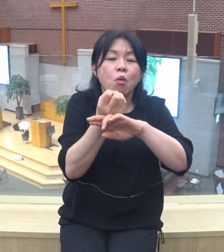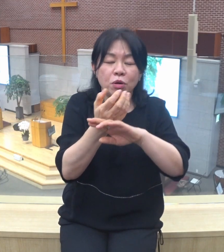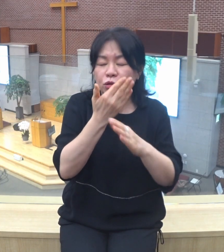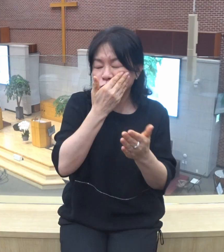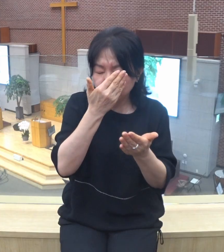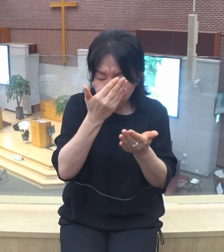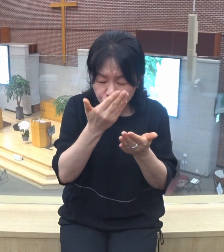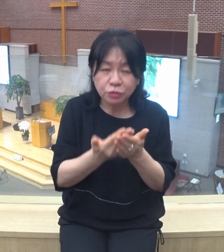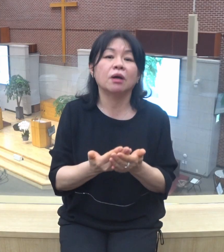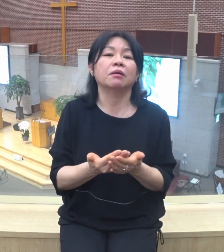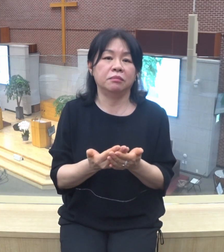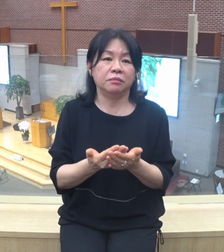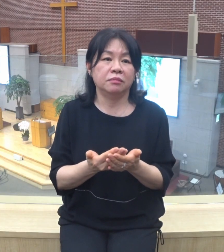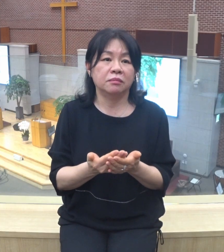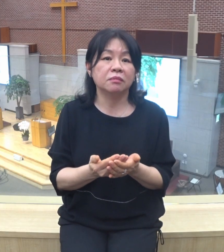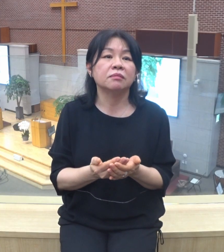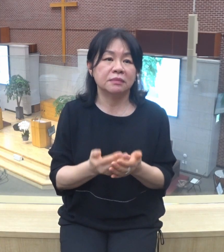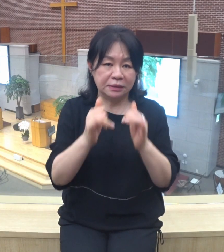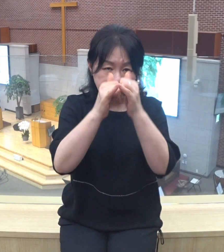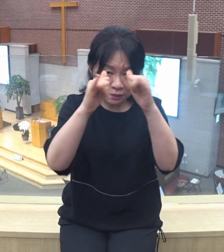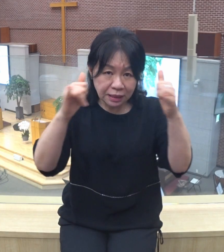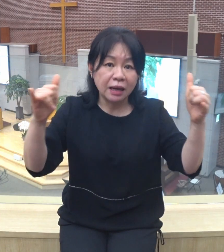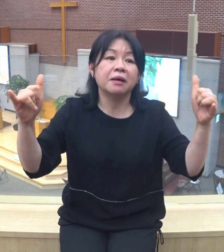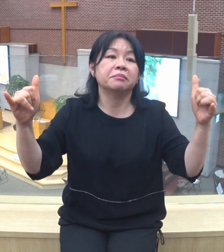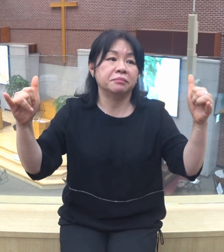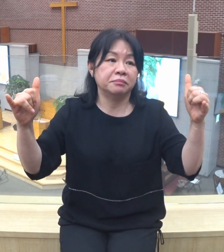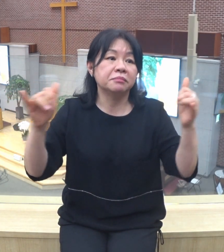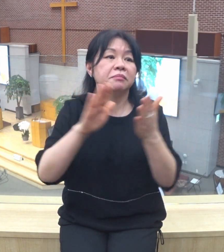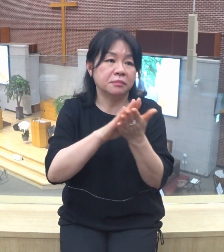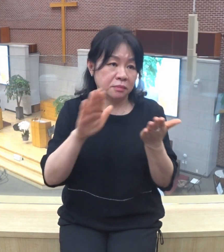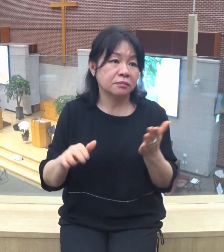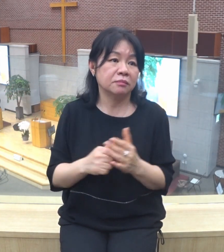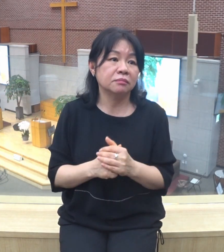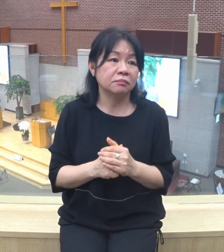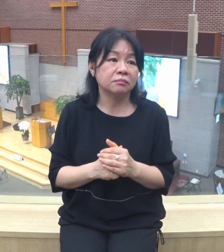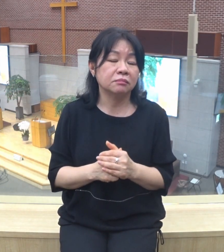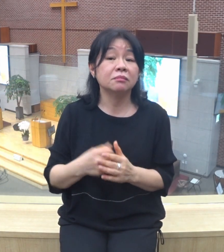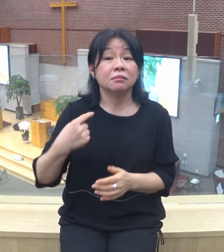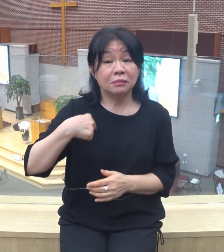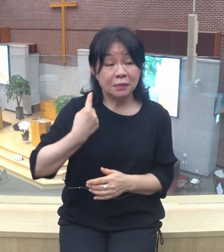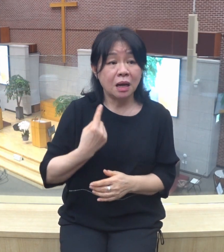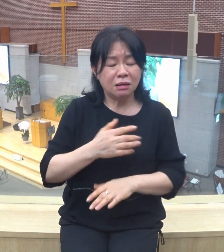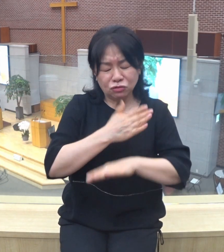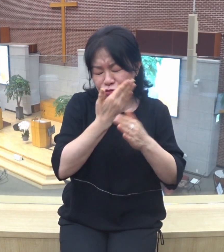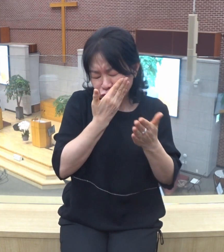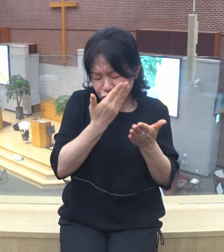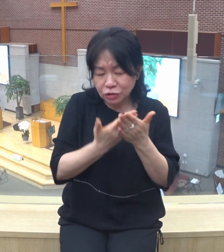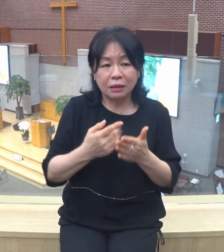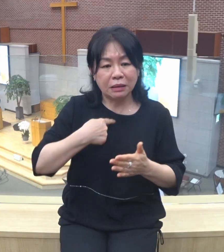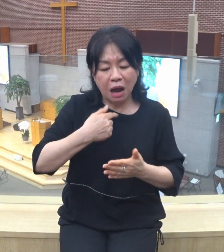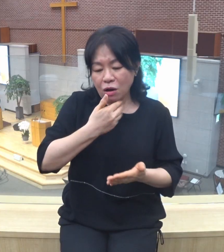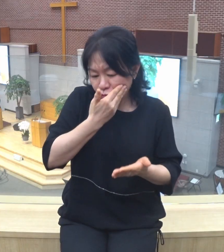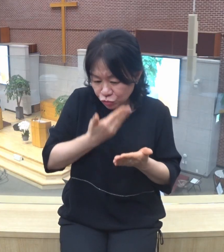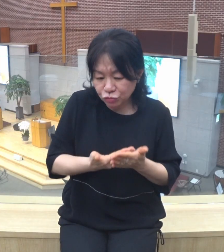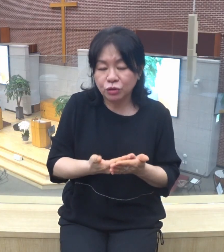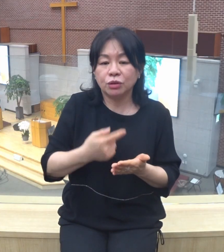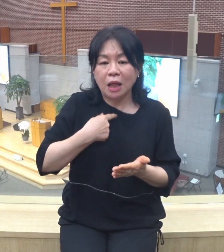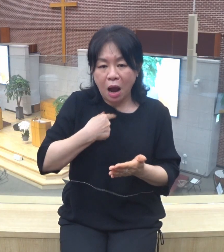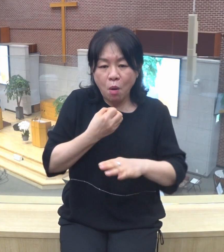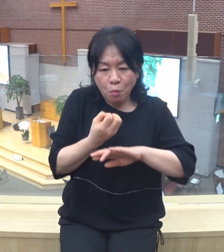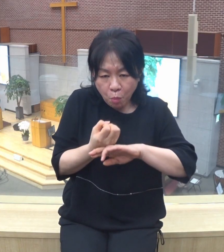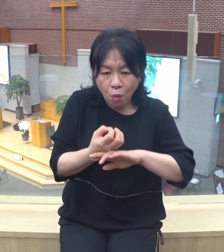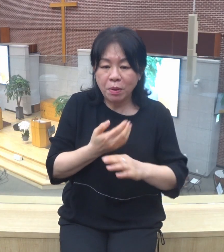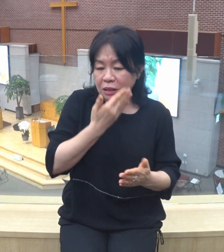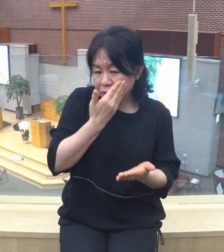나는 보배롭고 존귀한 사람이다. 자신을 귀히 대하십시오. 그리고 지금